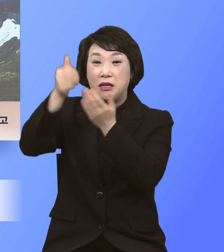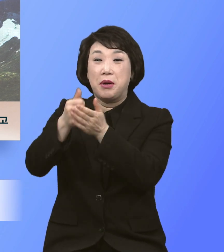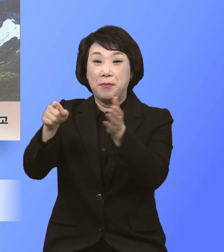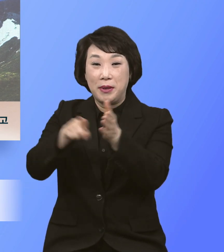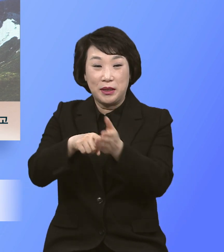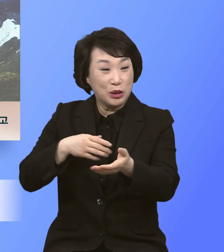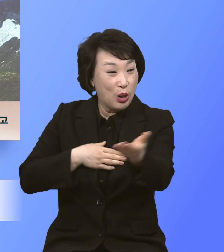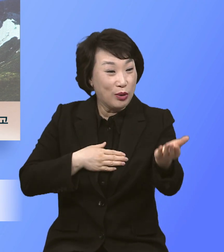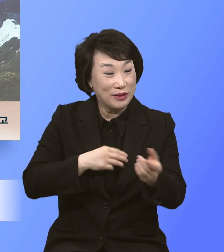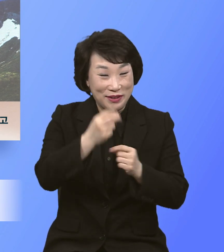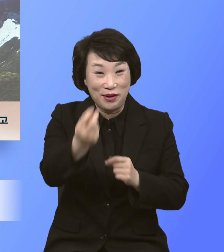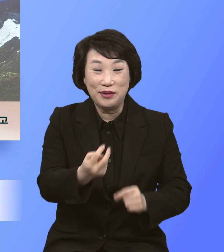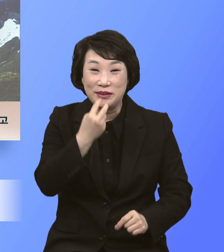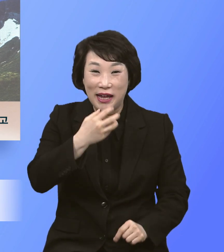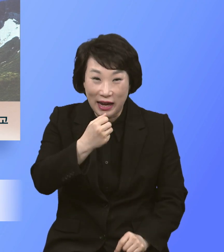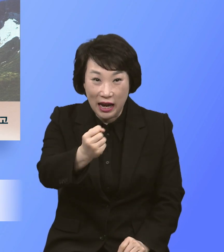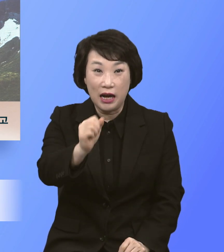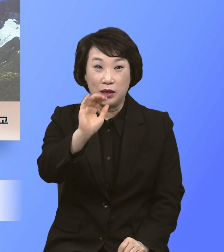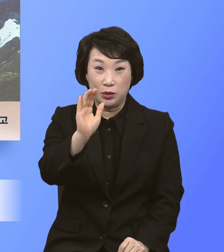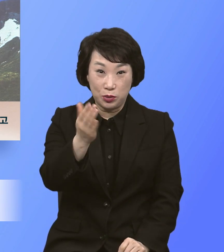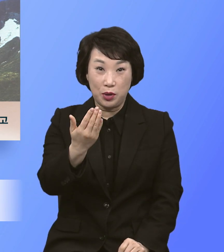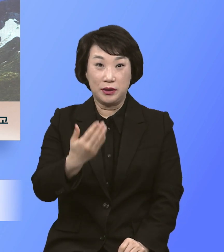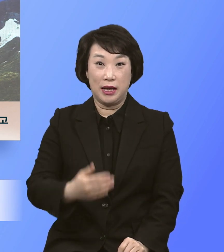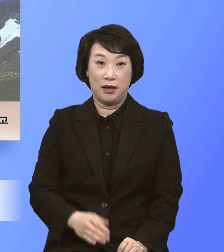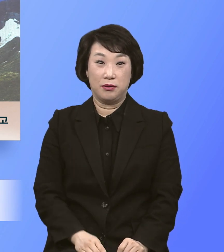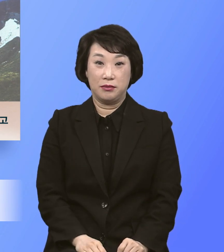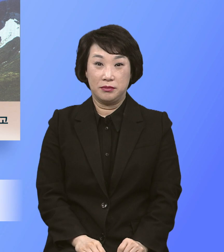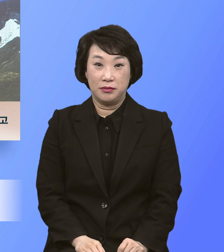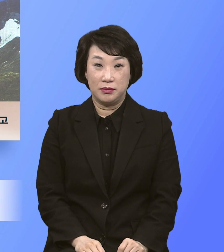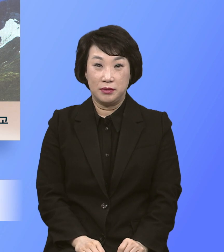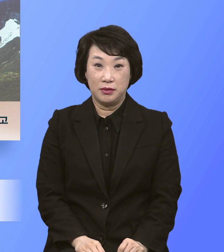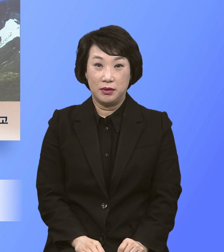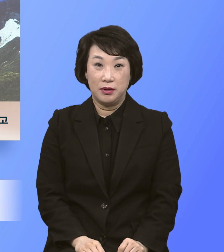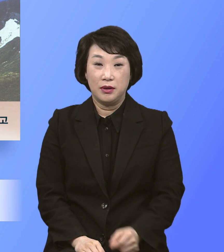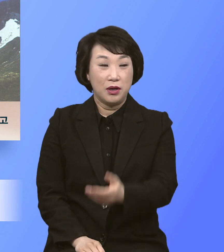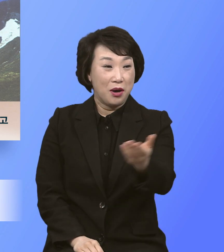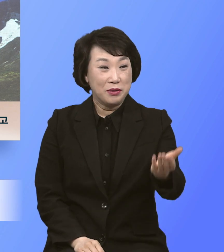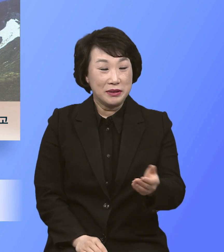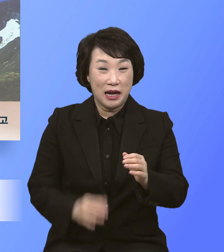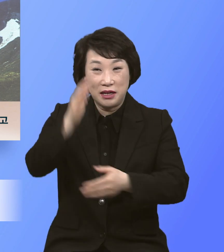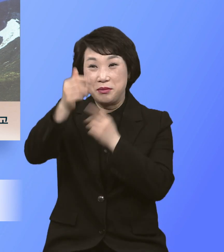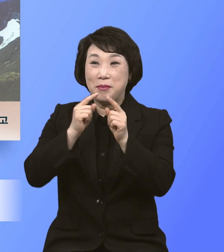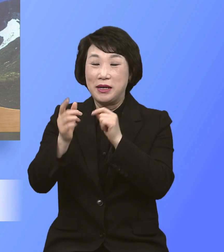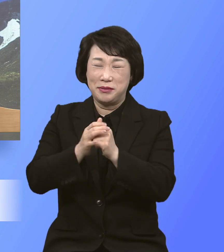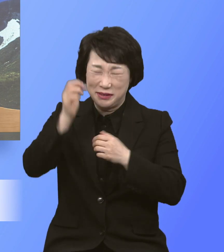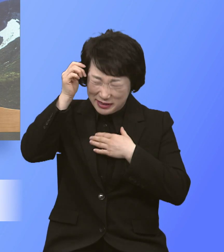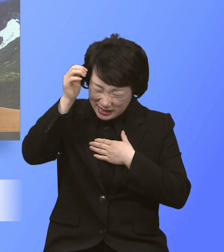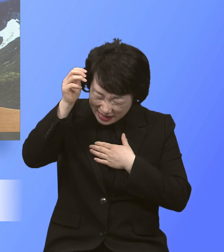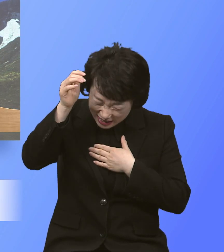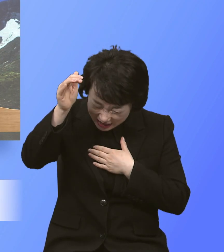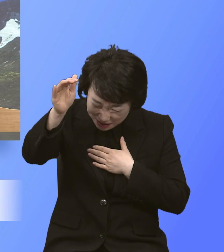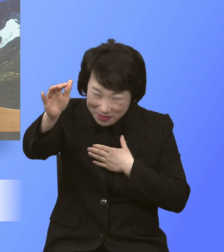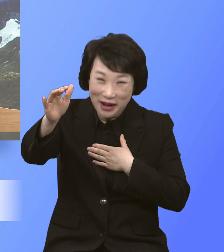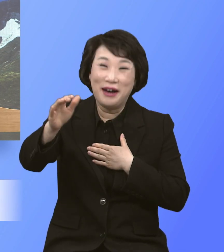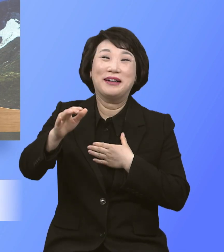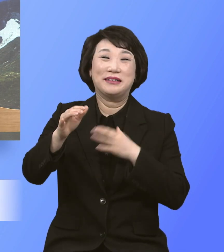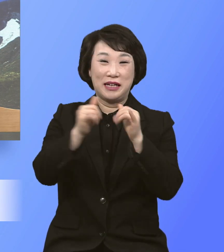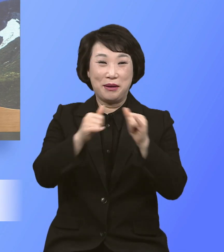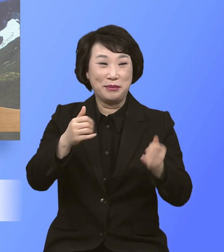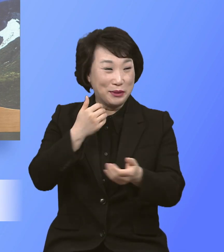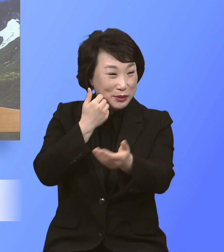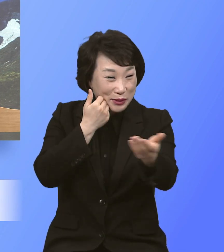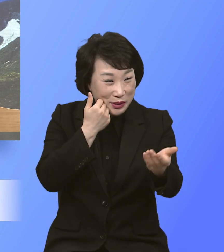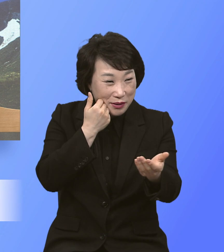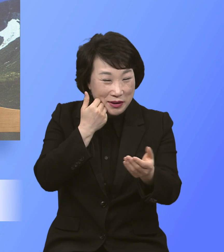보내신 이를 믿는 자는 영생을 가졌고. 그래서 여러분 하나님 말씀을 사모하는